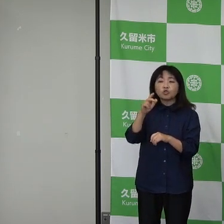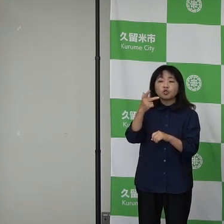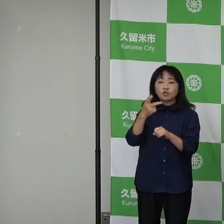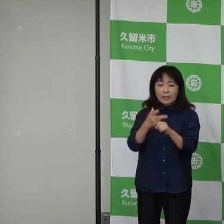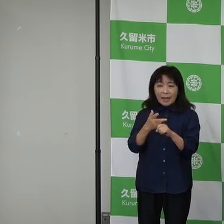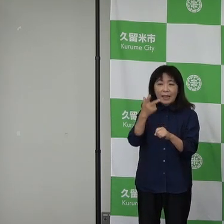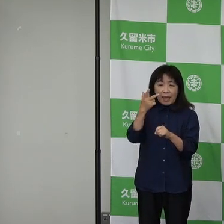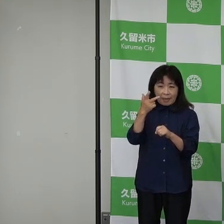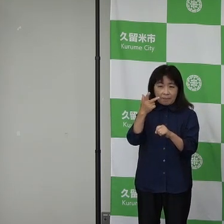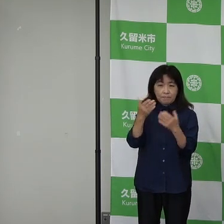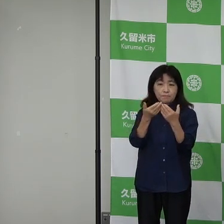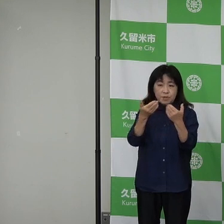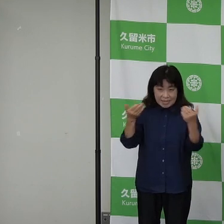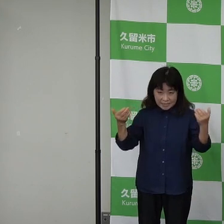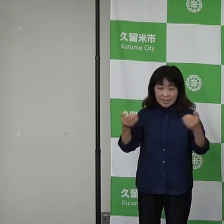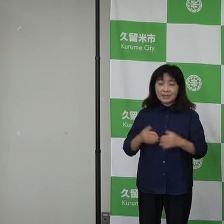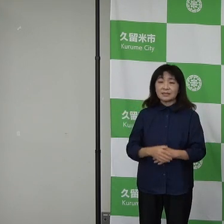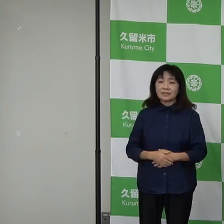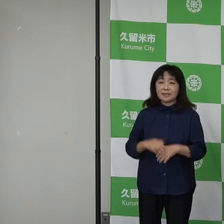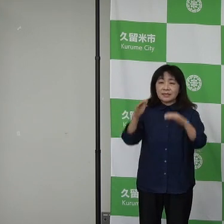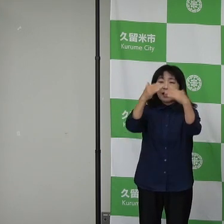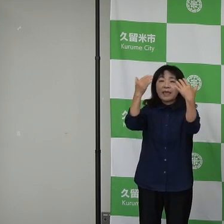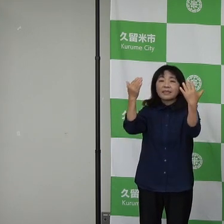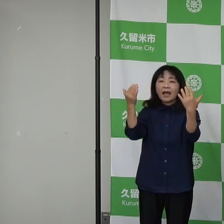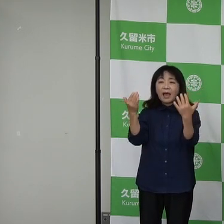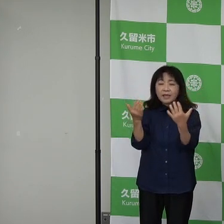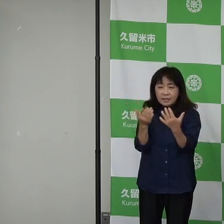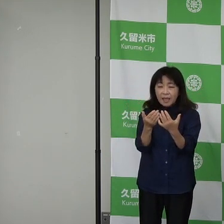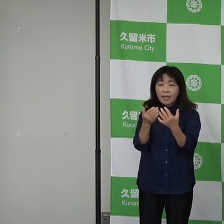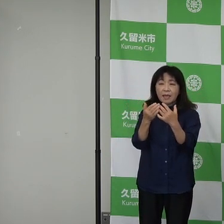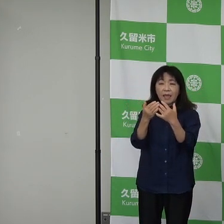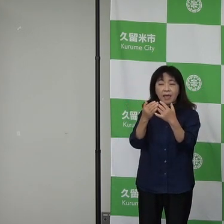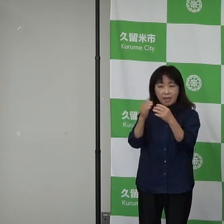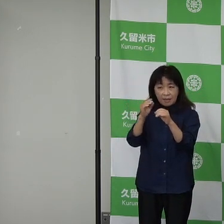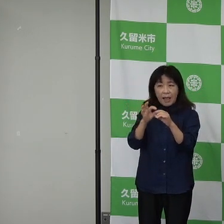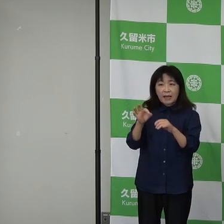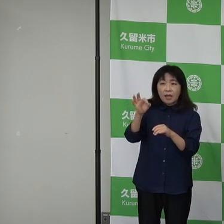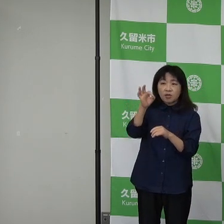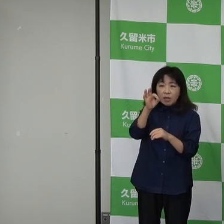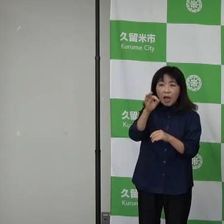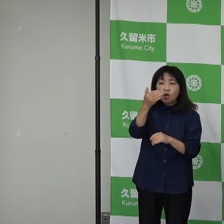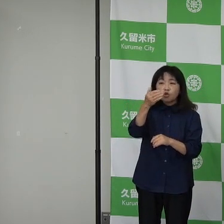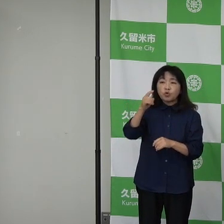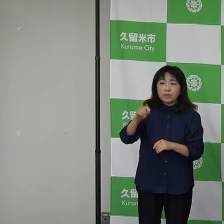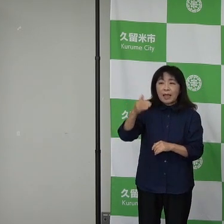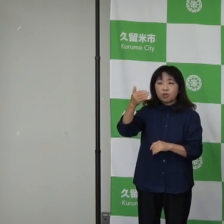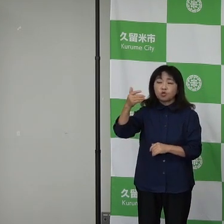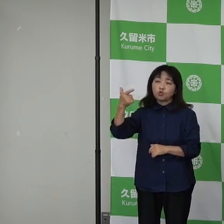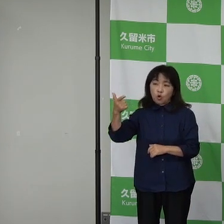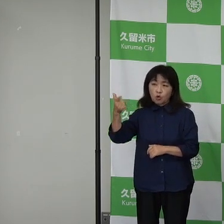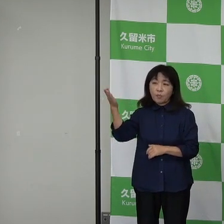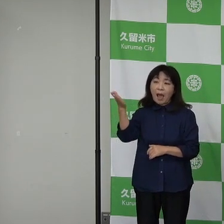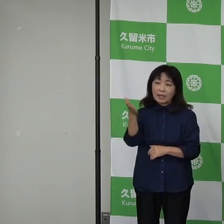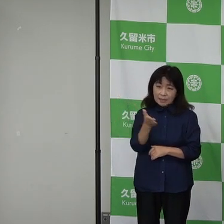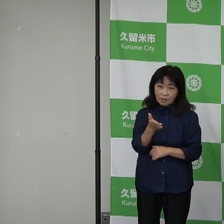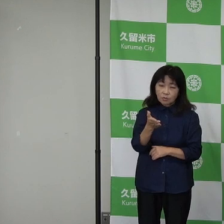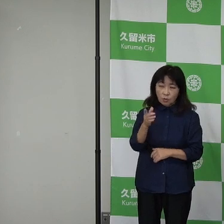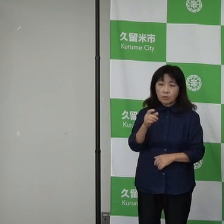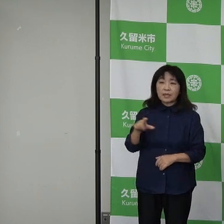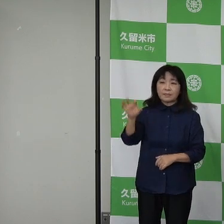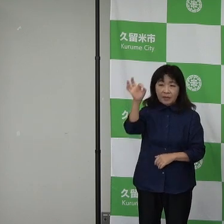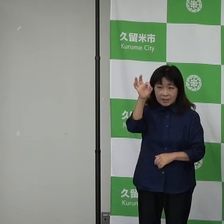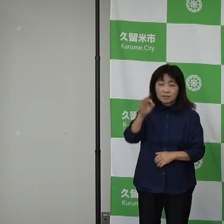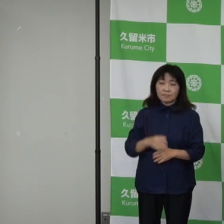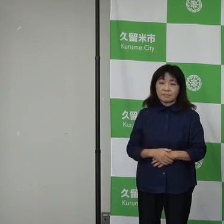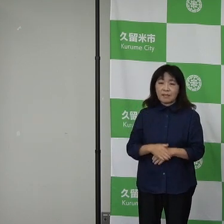ぶりになるわけですが、全体で上げ幅が 9.96% 増になります。